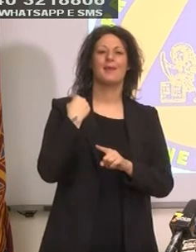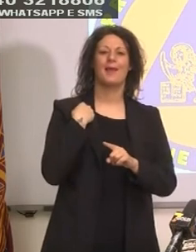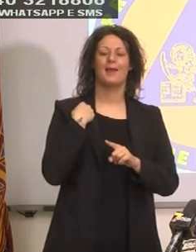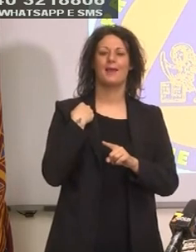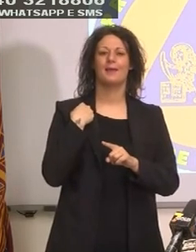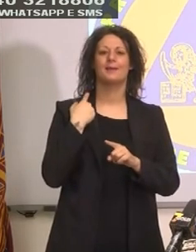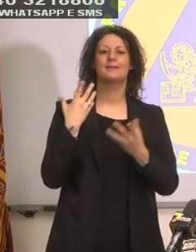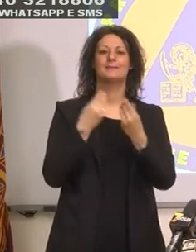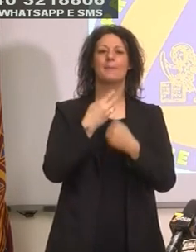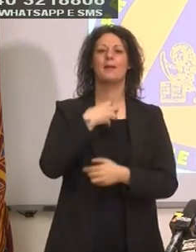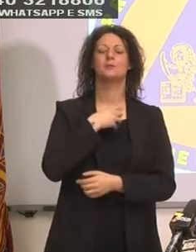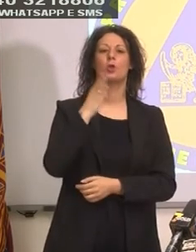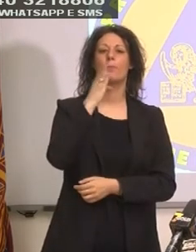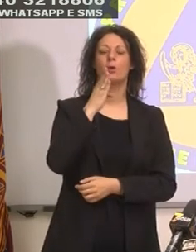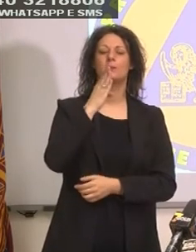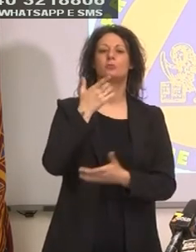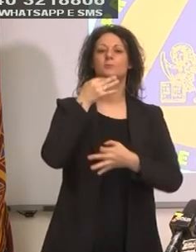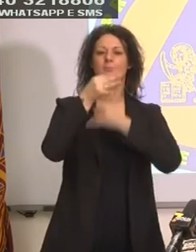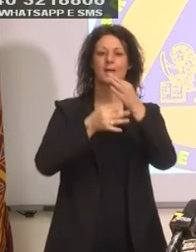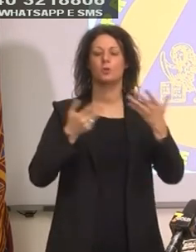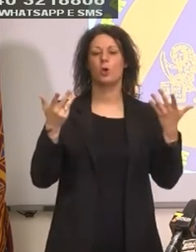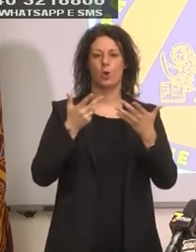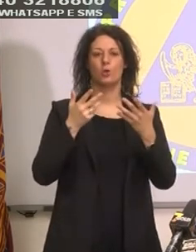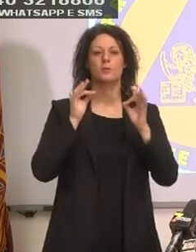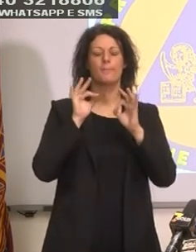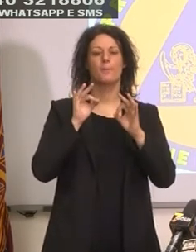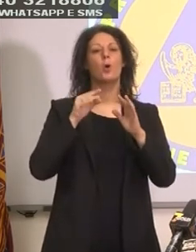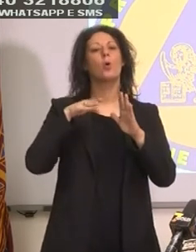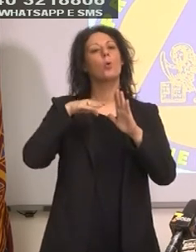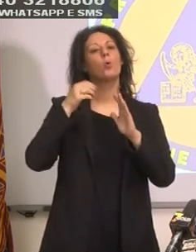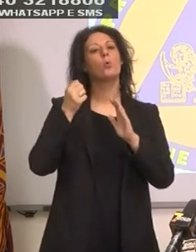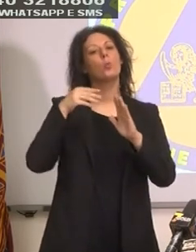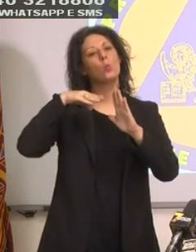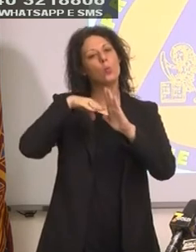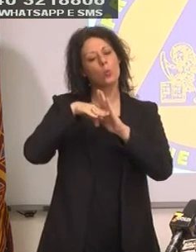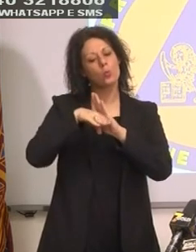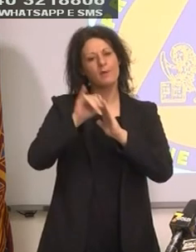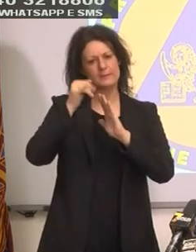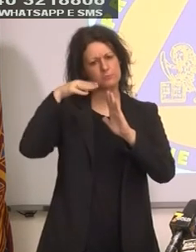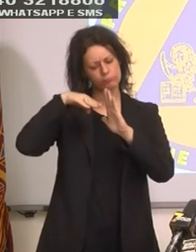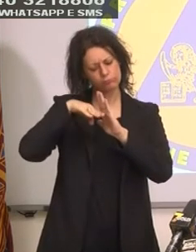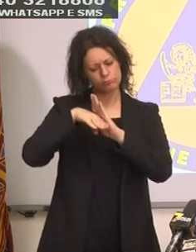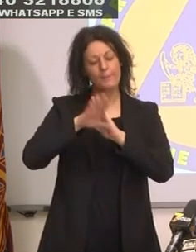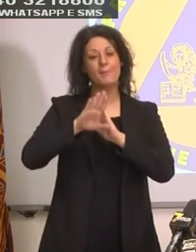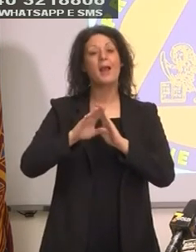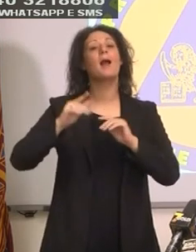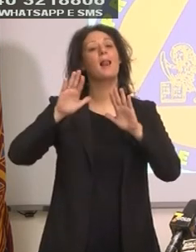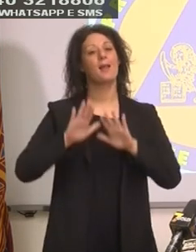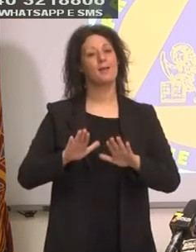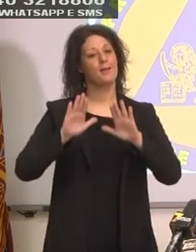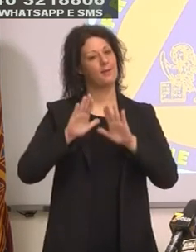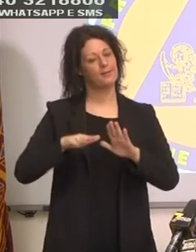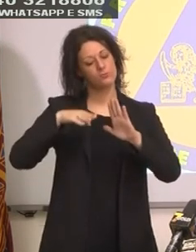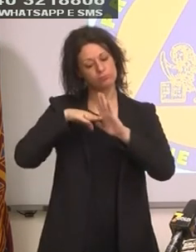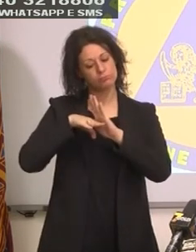l'assessore Bottacin, di questa curva che è in calo, che però non ha più l'accelerazione di prima. Poi le giustificazioni